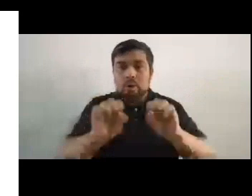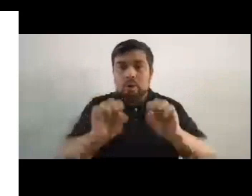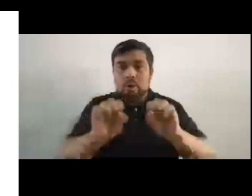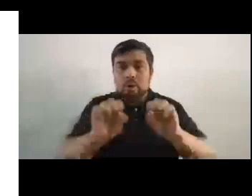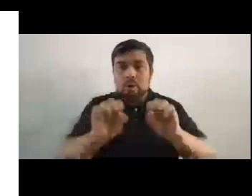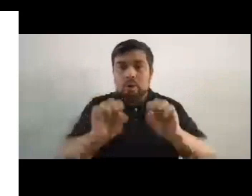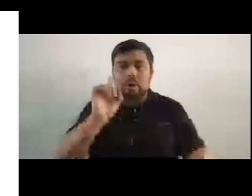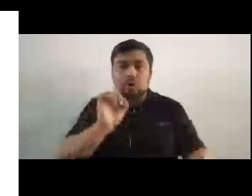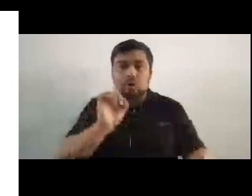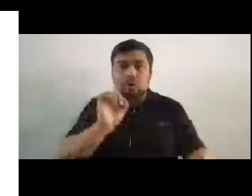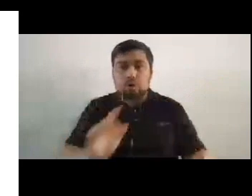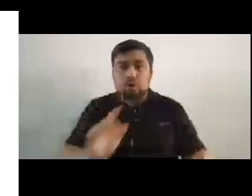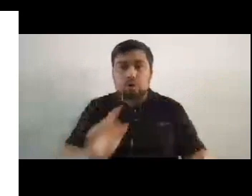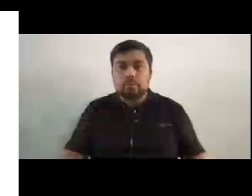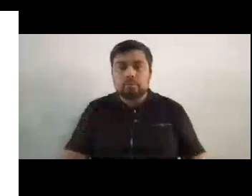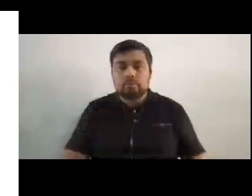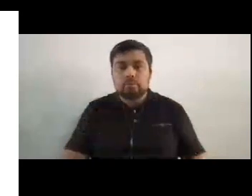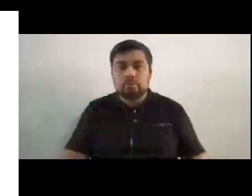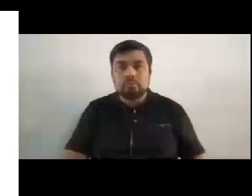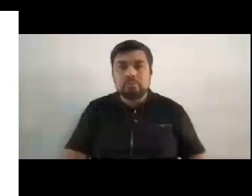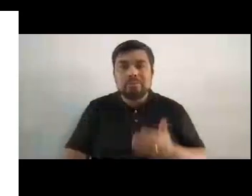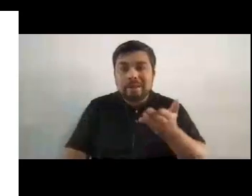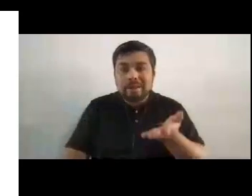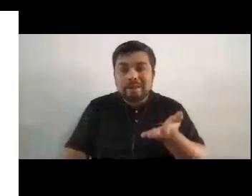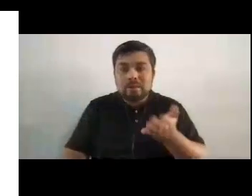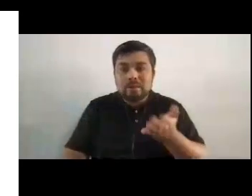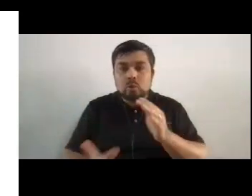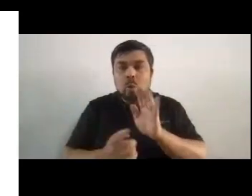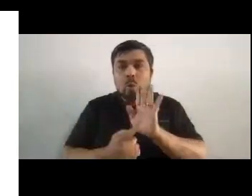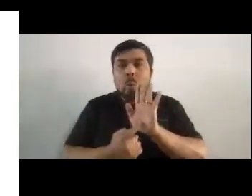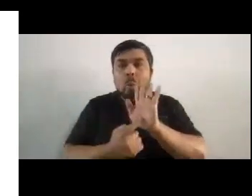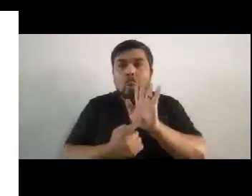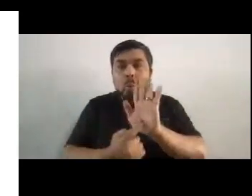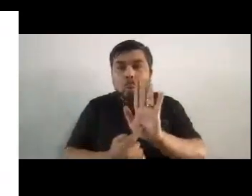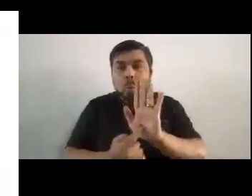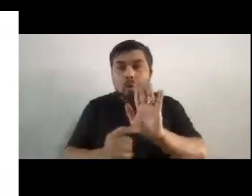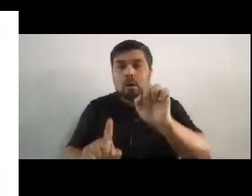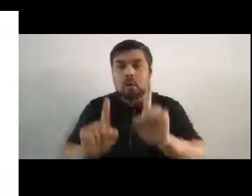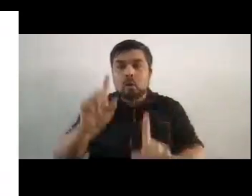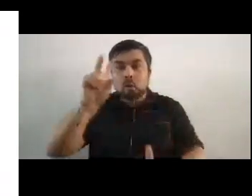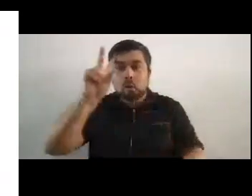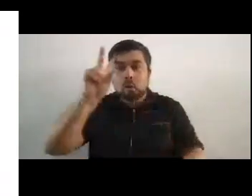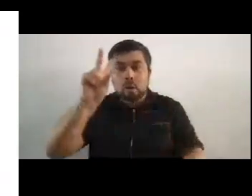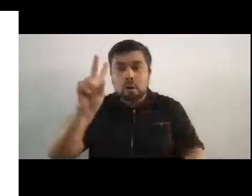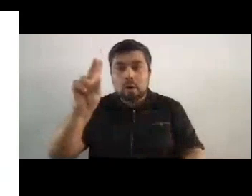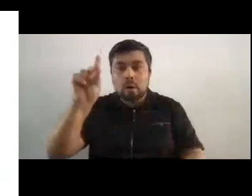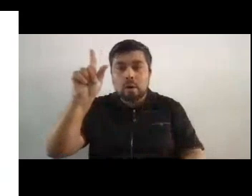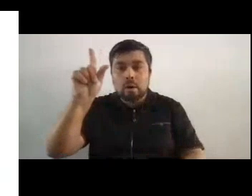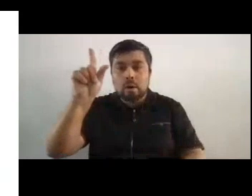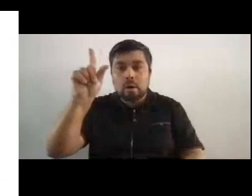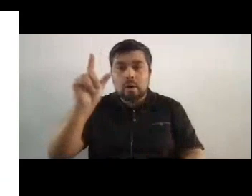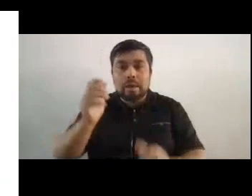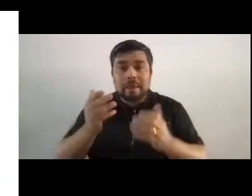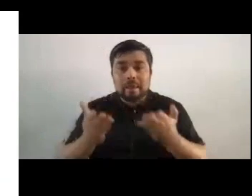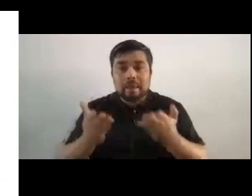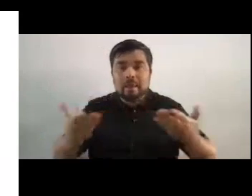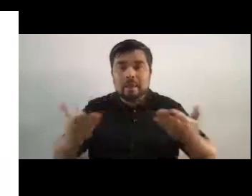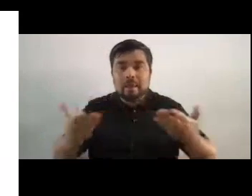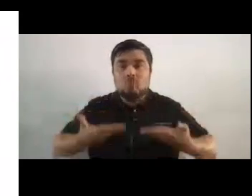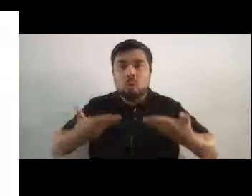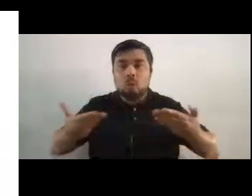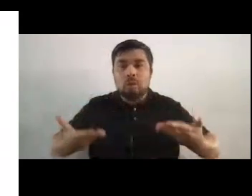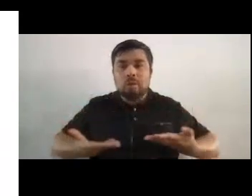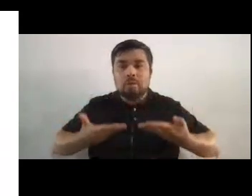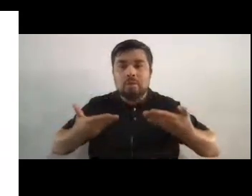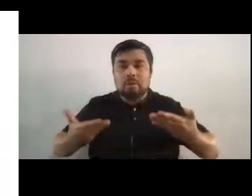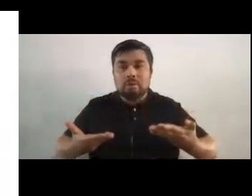donde creo que refleja algunas de las ideas centrales de esta motivación para ejercer